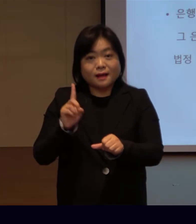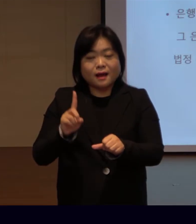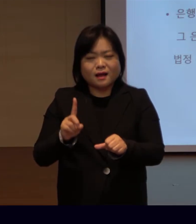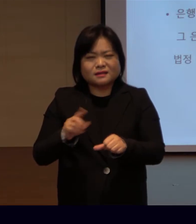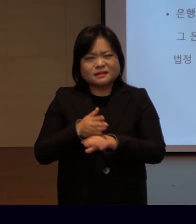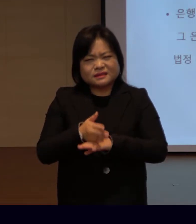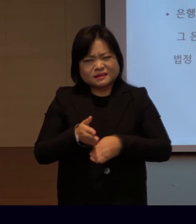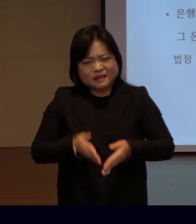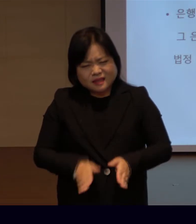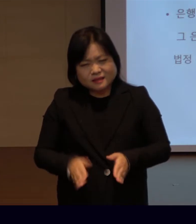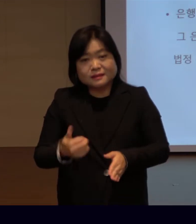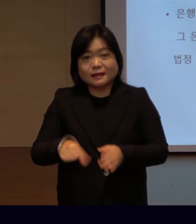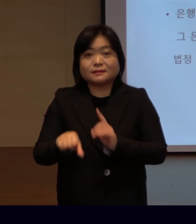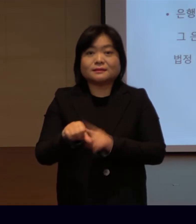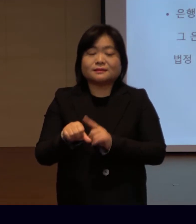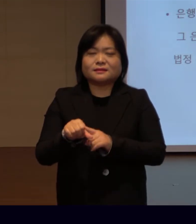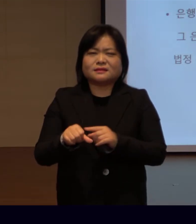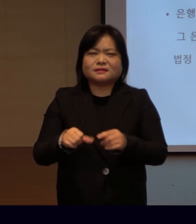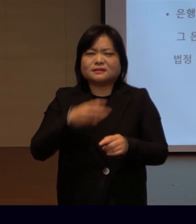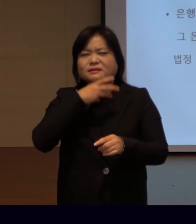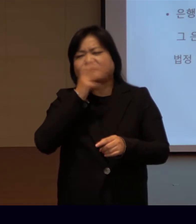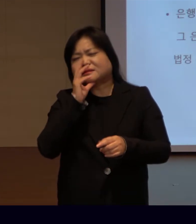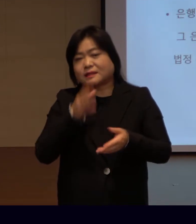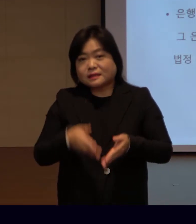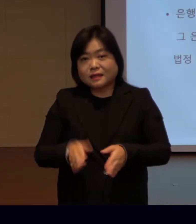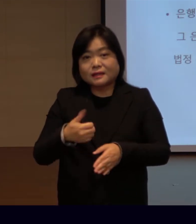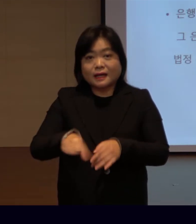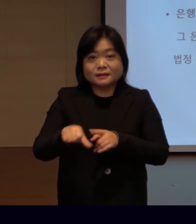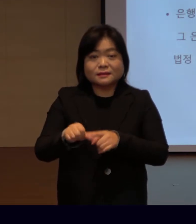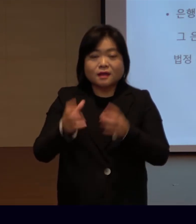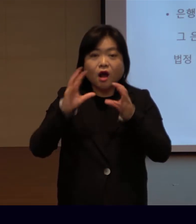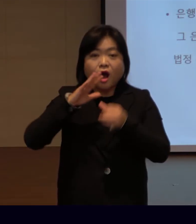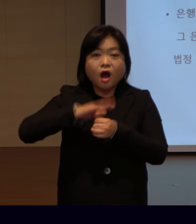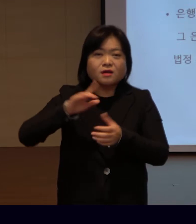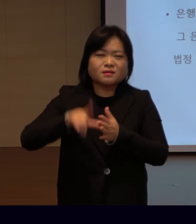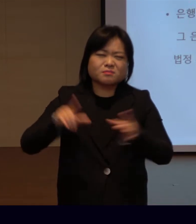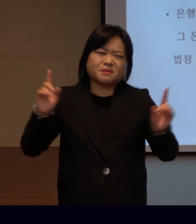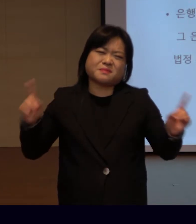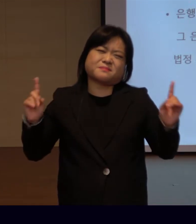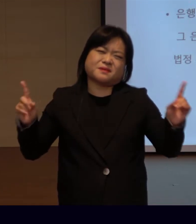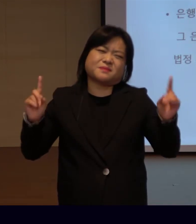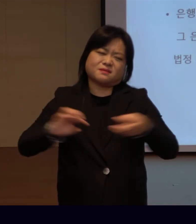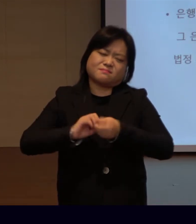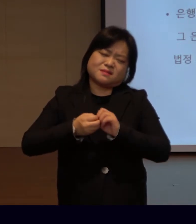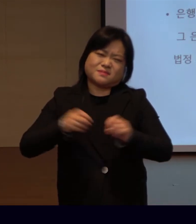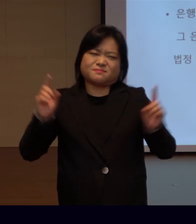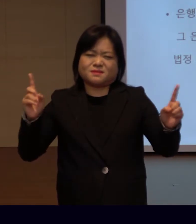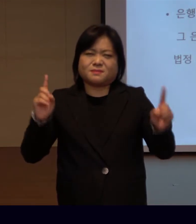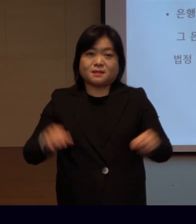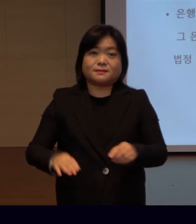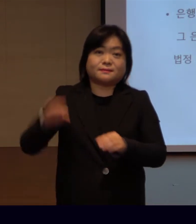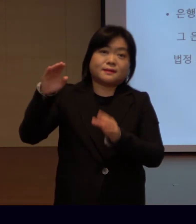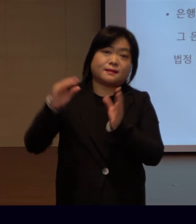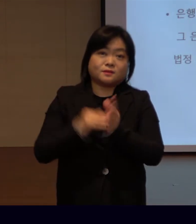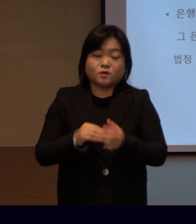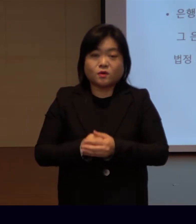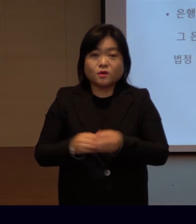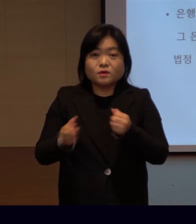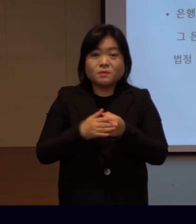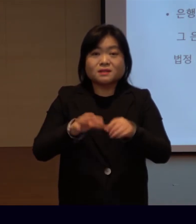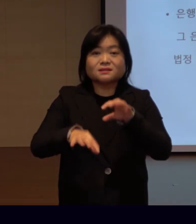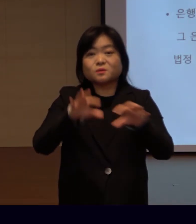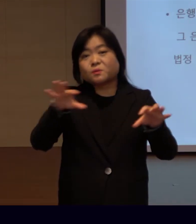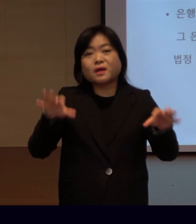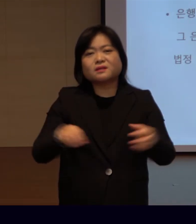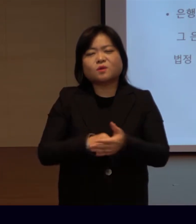아들인 빅토니에이라는 아들이 있는데 얘는 어릴 때부터 천방지축으로 자랐습니다. 그래서 이미 그 동네에서